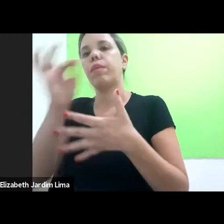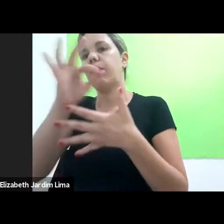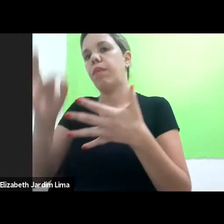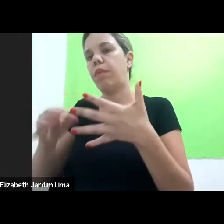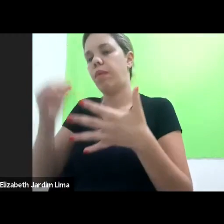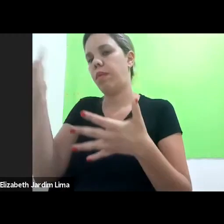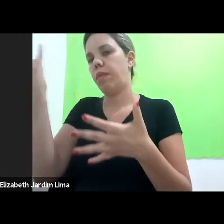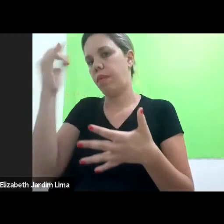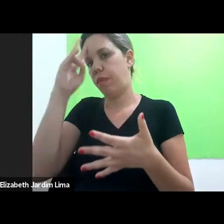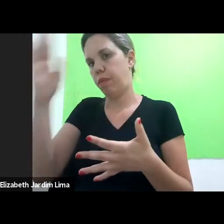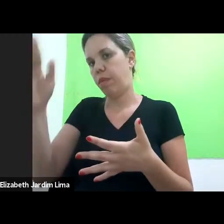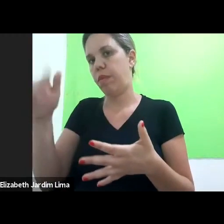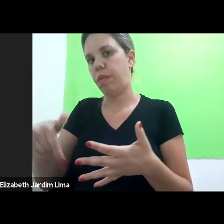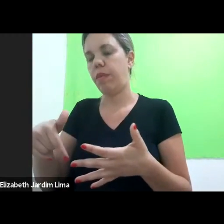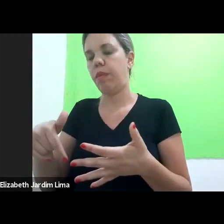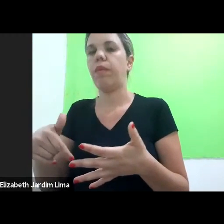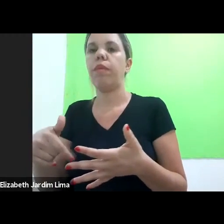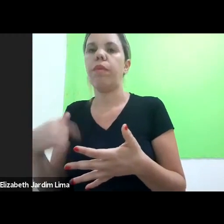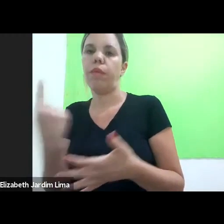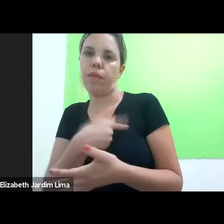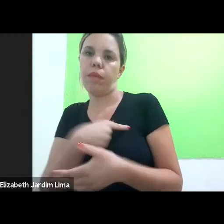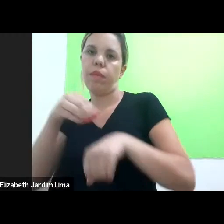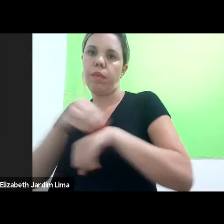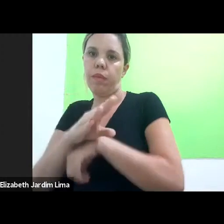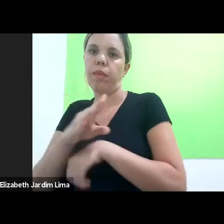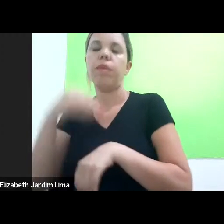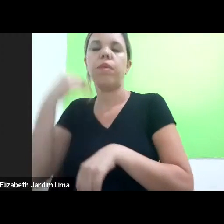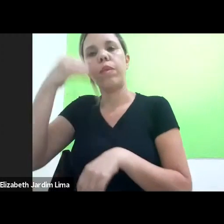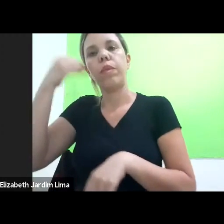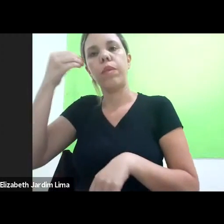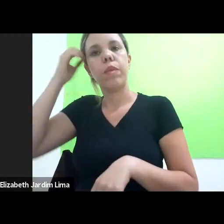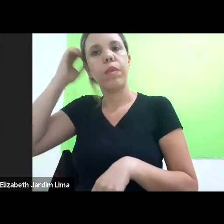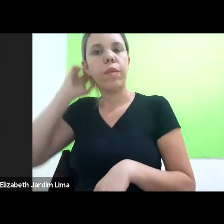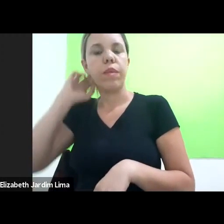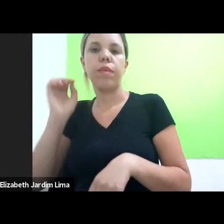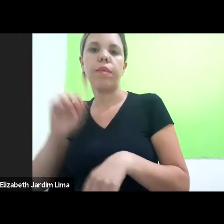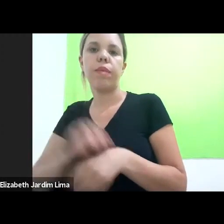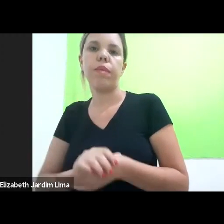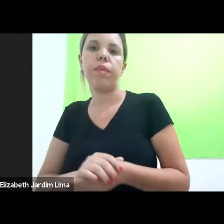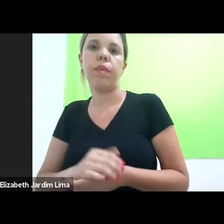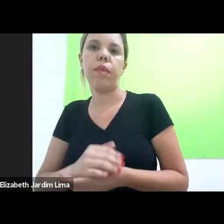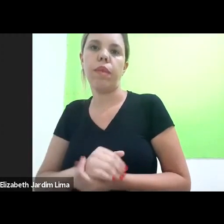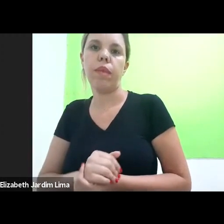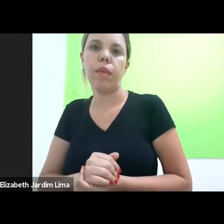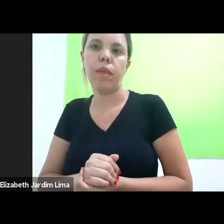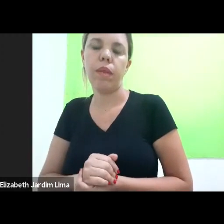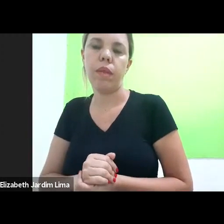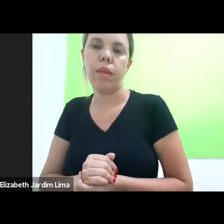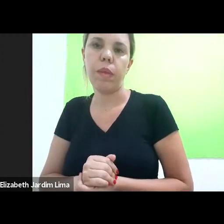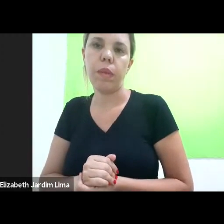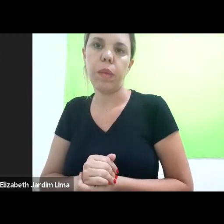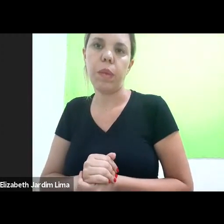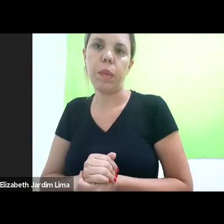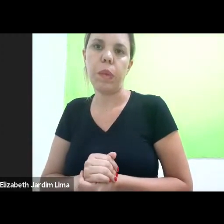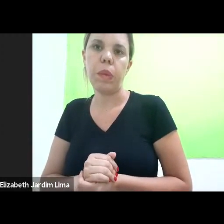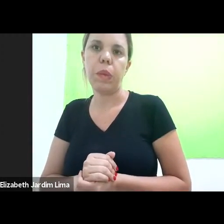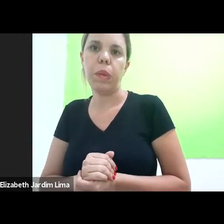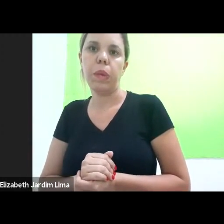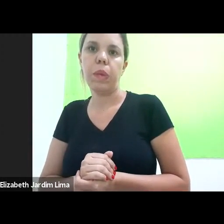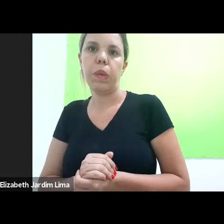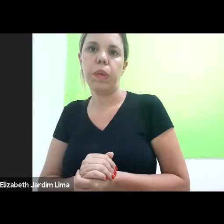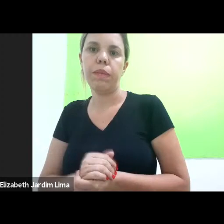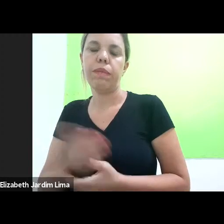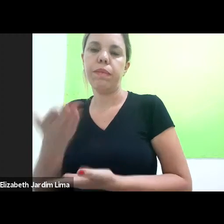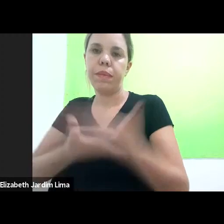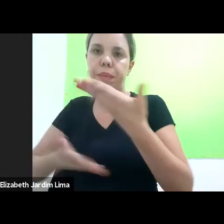é importante. E essas pontuações a gente traz através da experiência, né? E essas experiências a gente traz por meio de